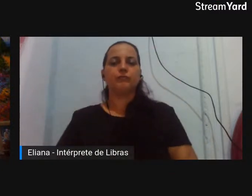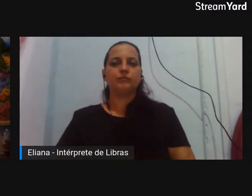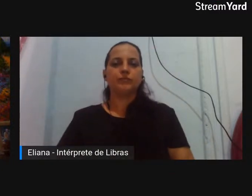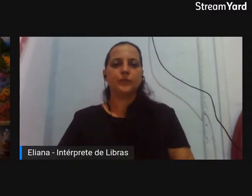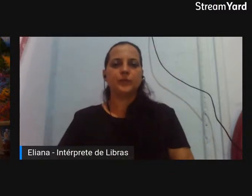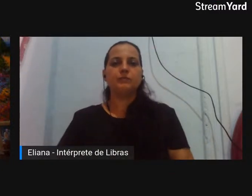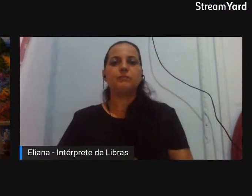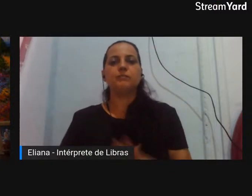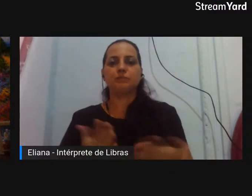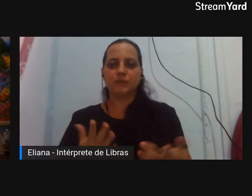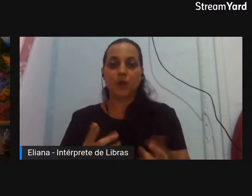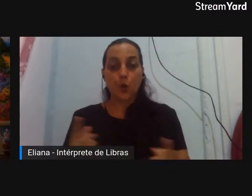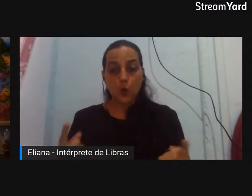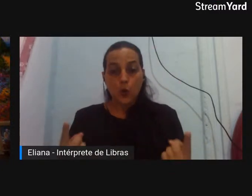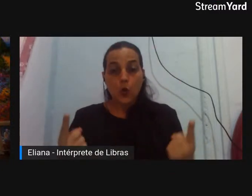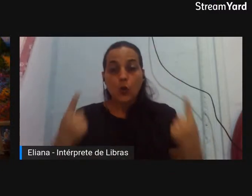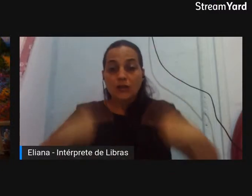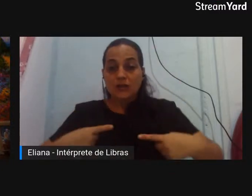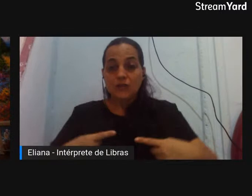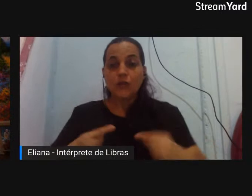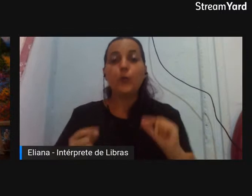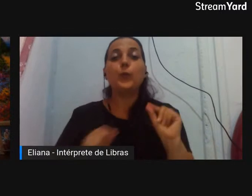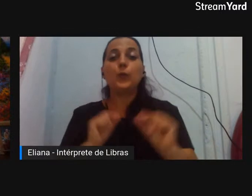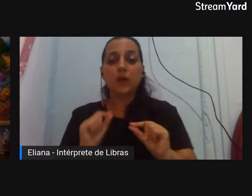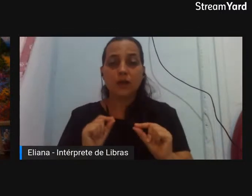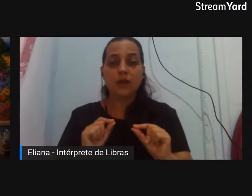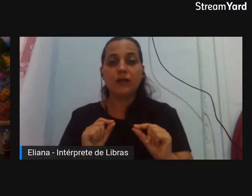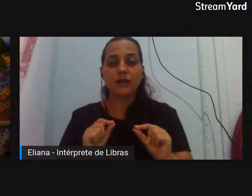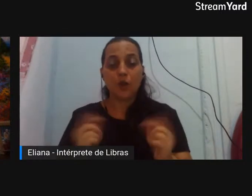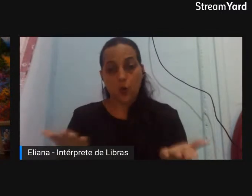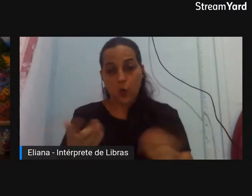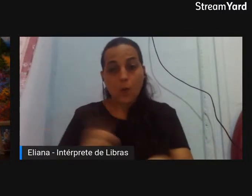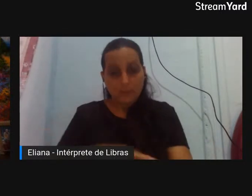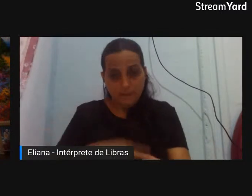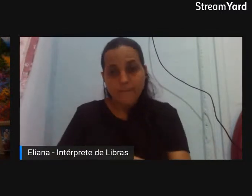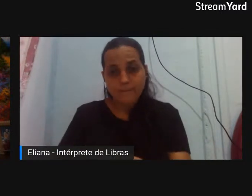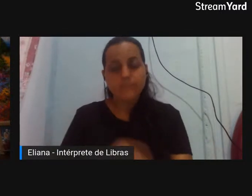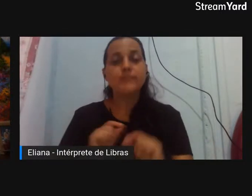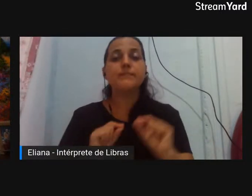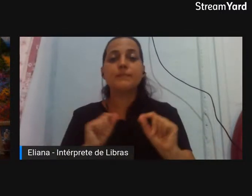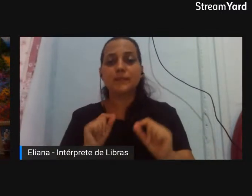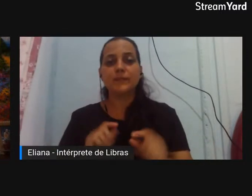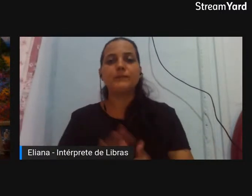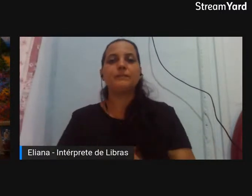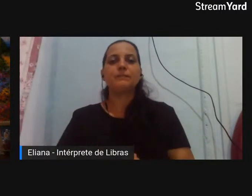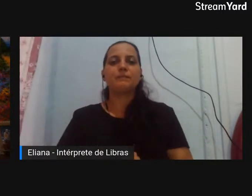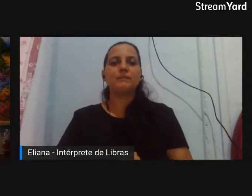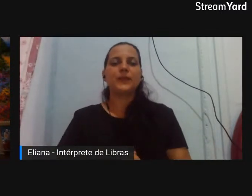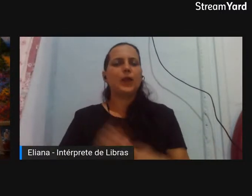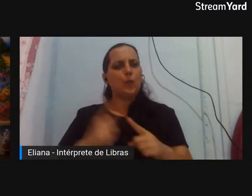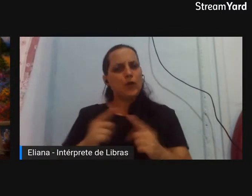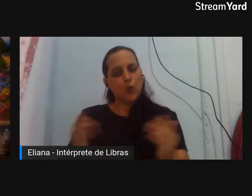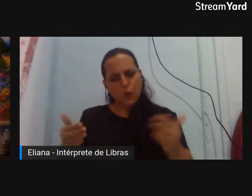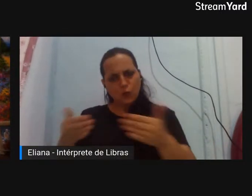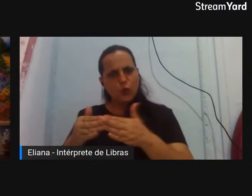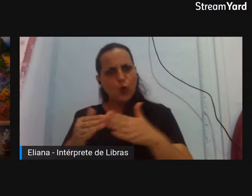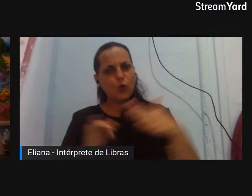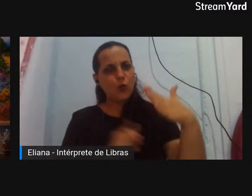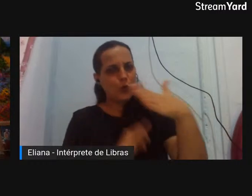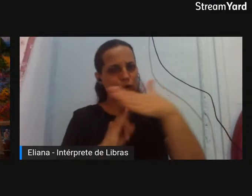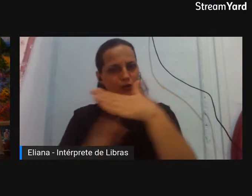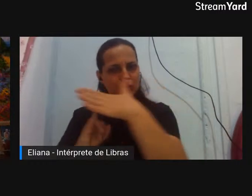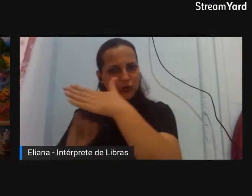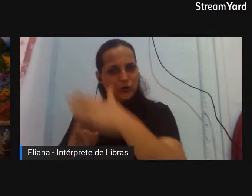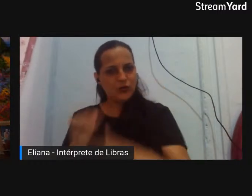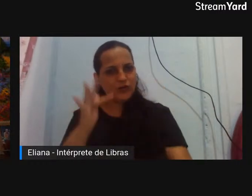O grande desafio que se coloca nesse momento, e nós não podemos ver os institutos de uma